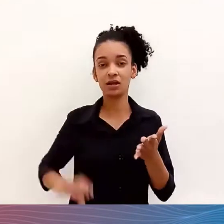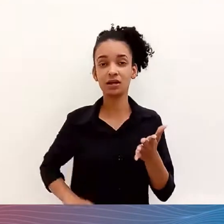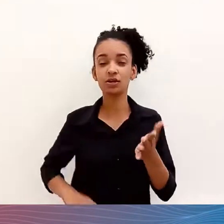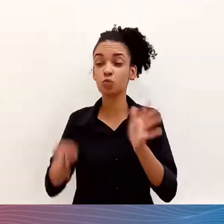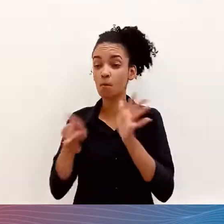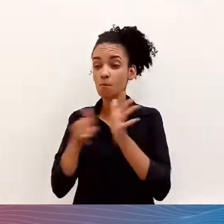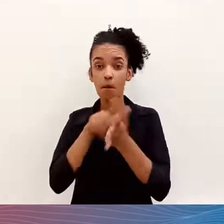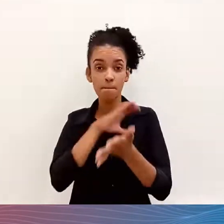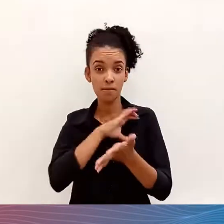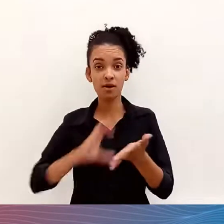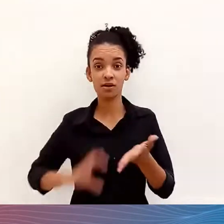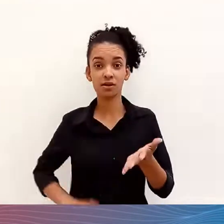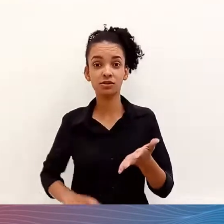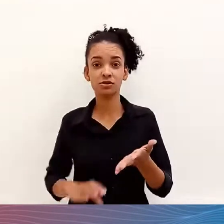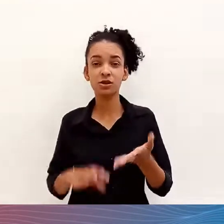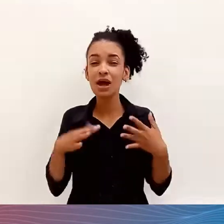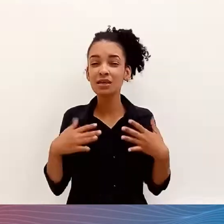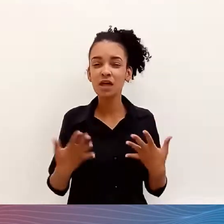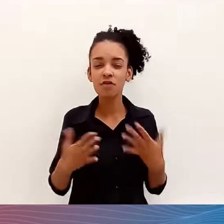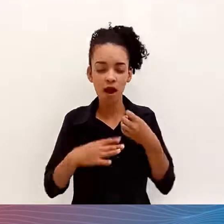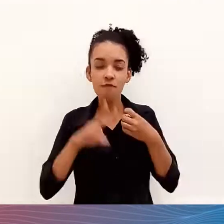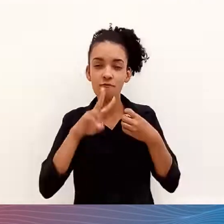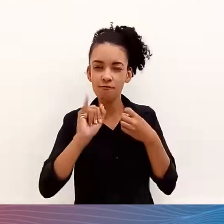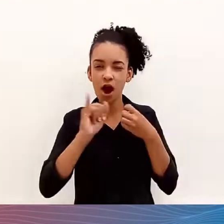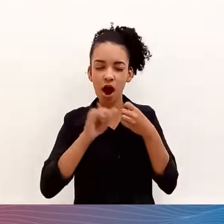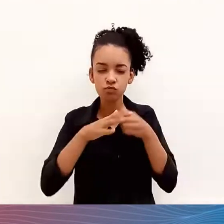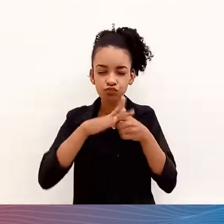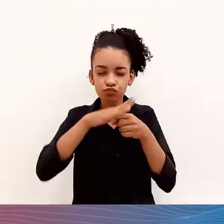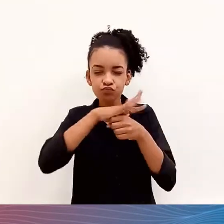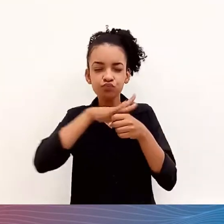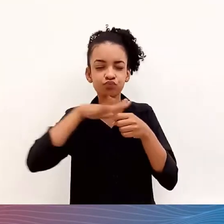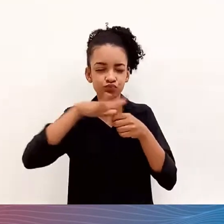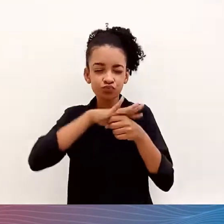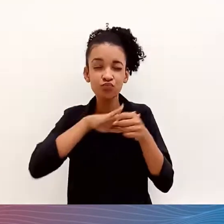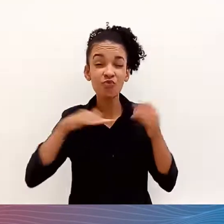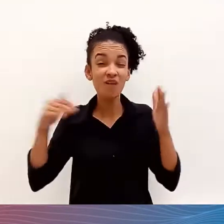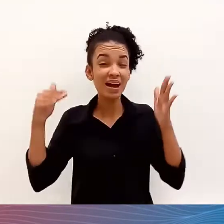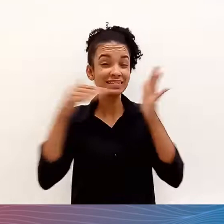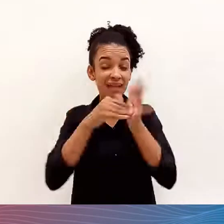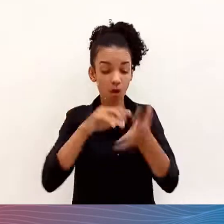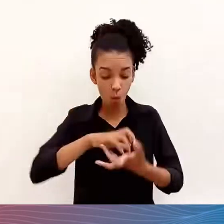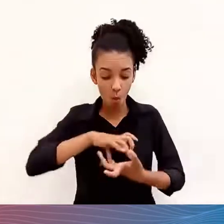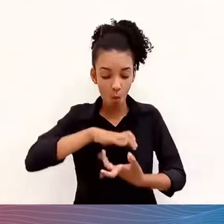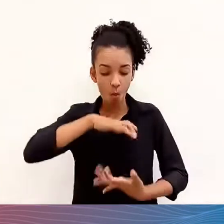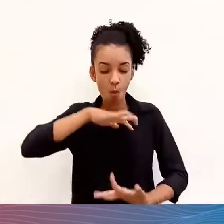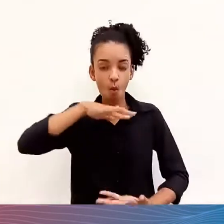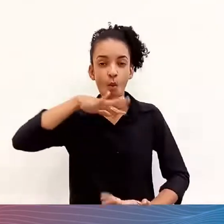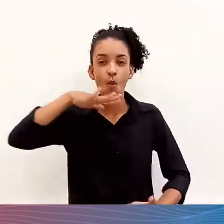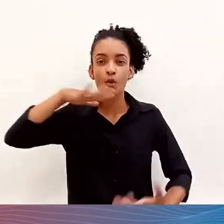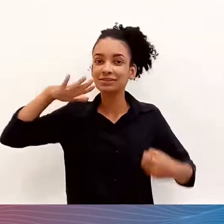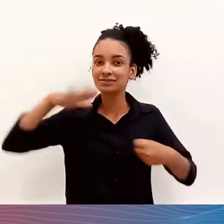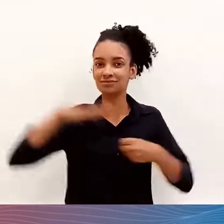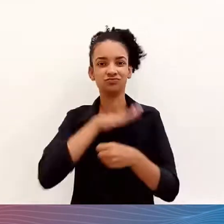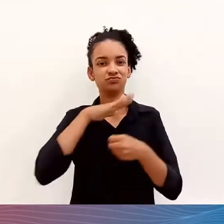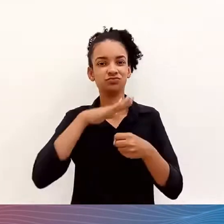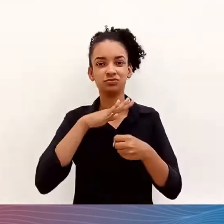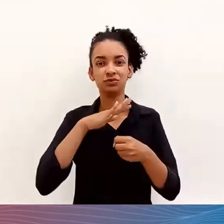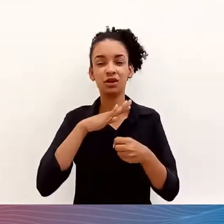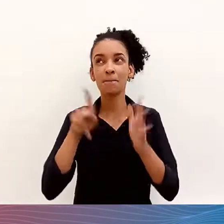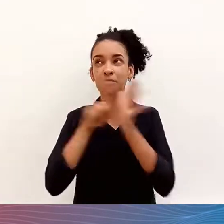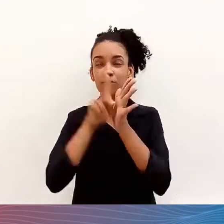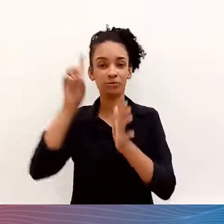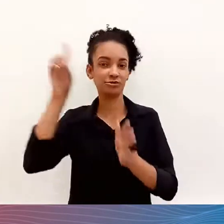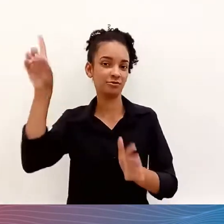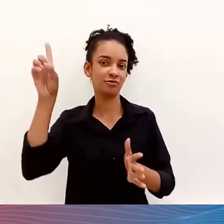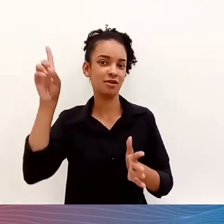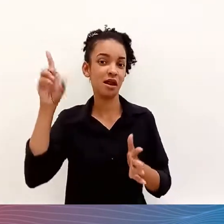enchendo até a plenitude de Deus. Então esse trabalho que Cristo